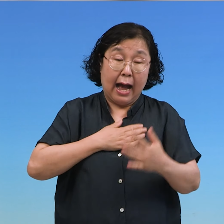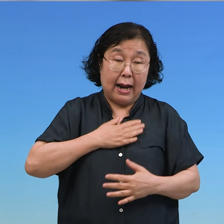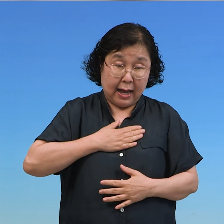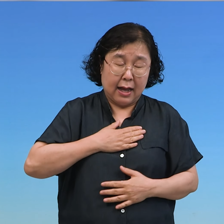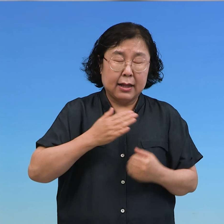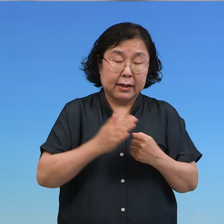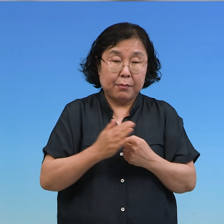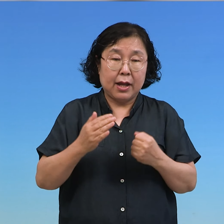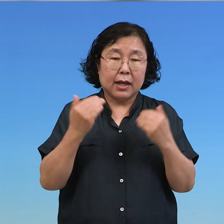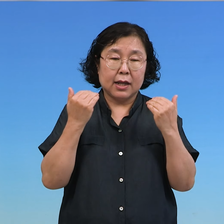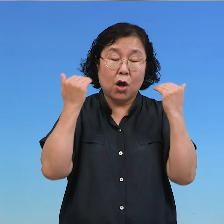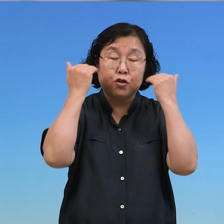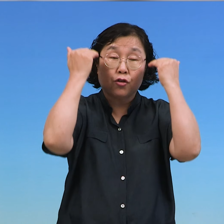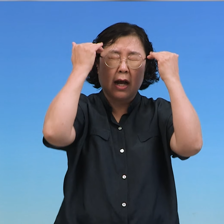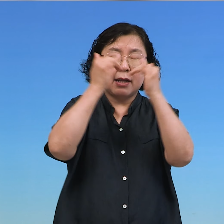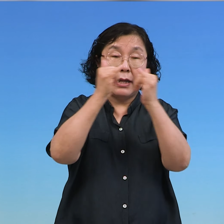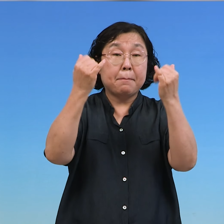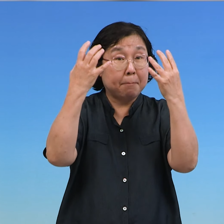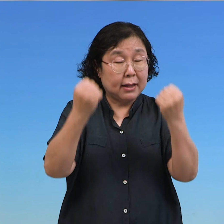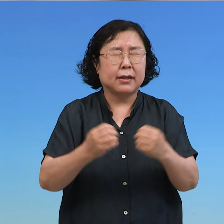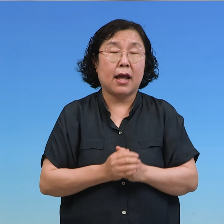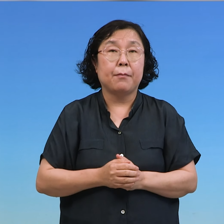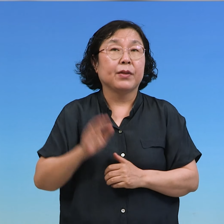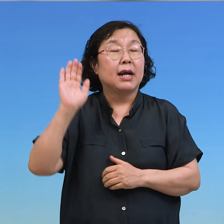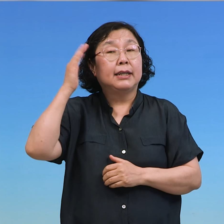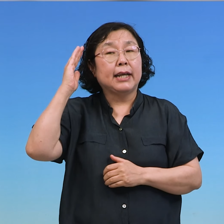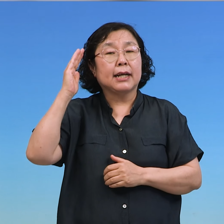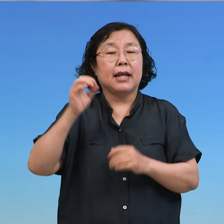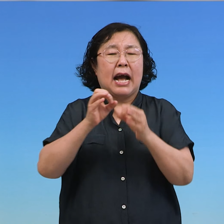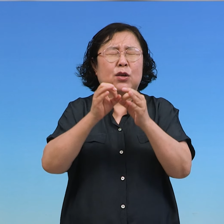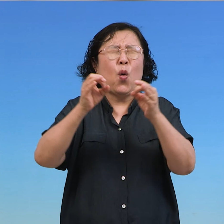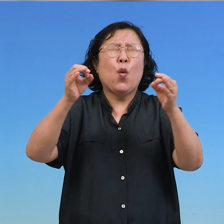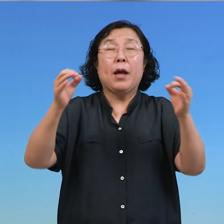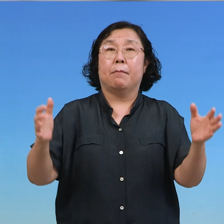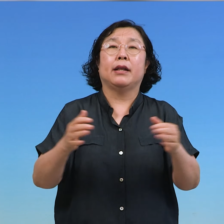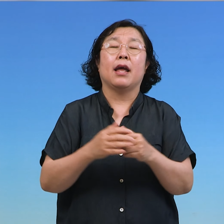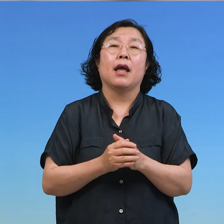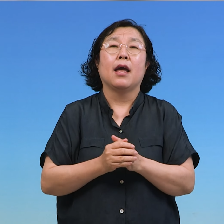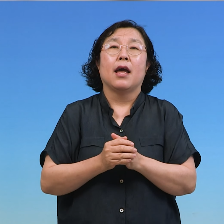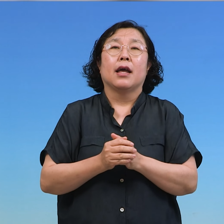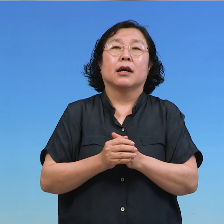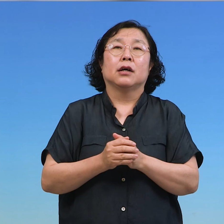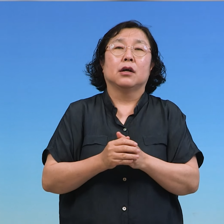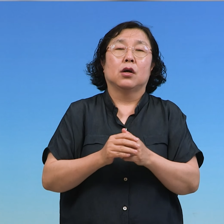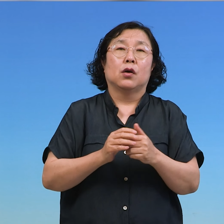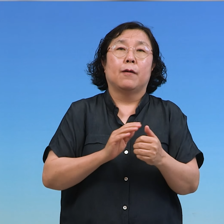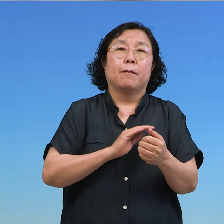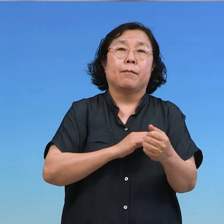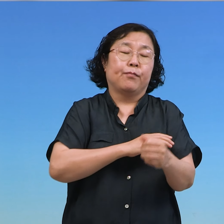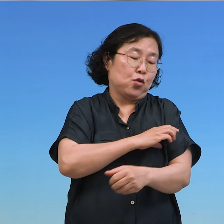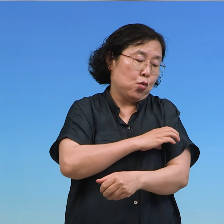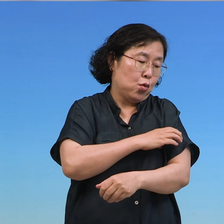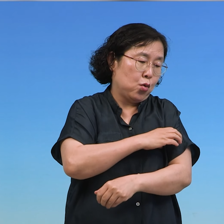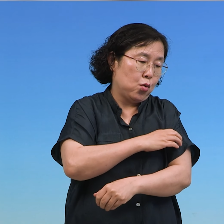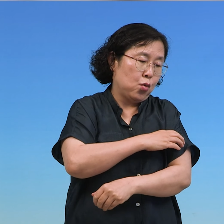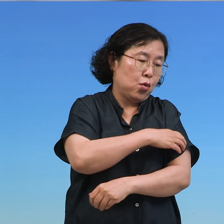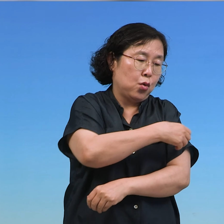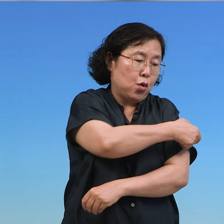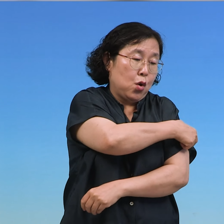많으셨어요 최근에 제가 아주 오랜만에 권사님 한 분을 가정을 신방을 해서